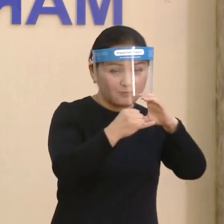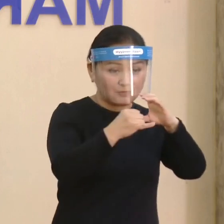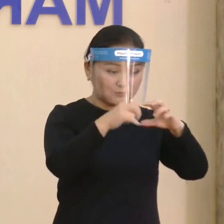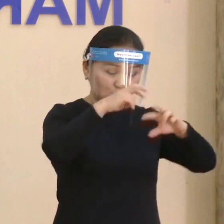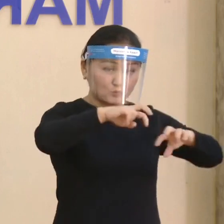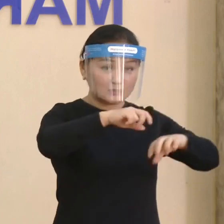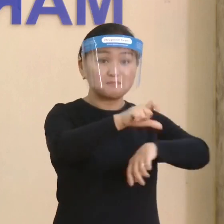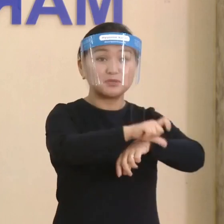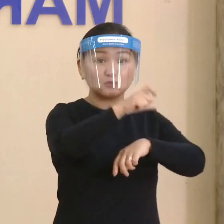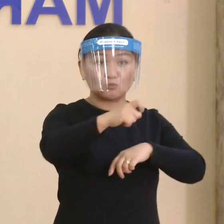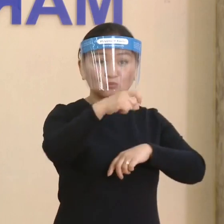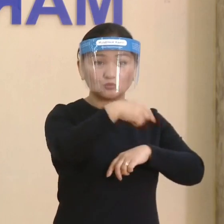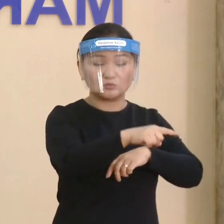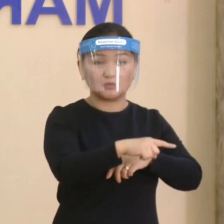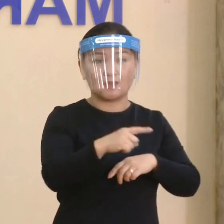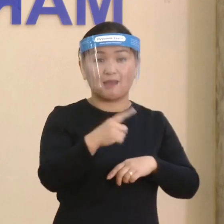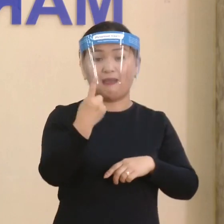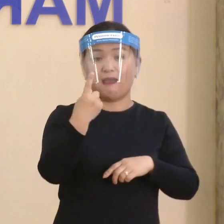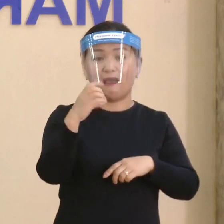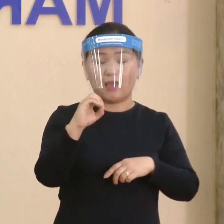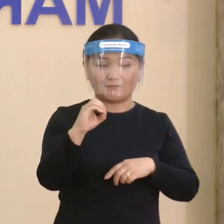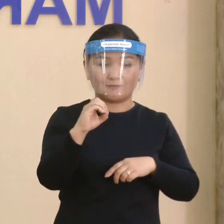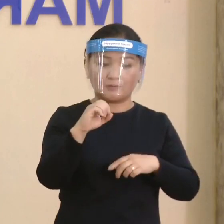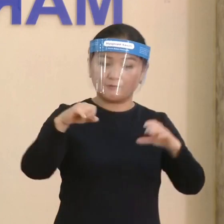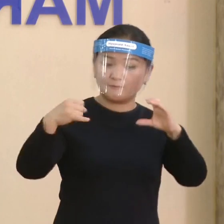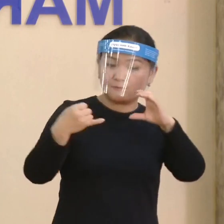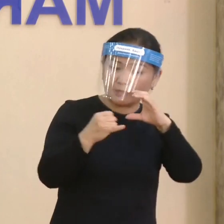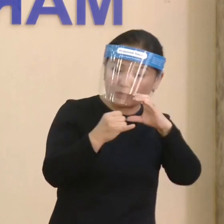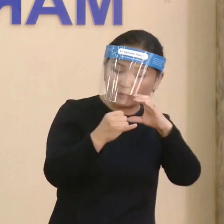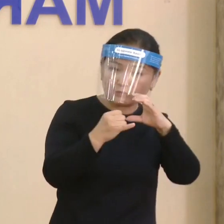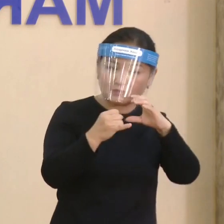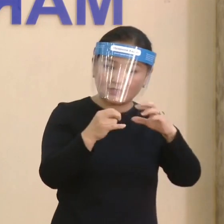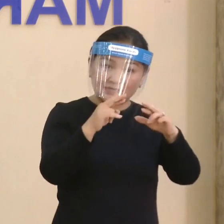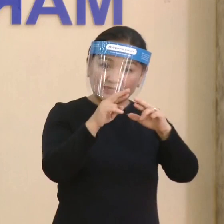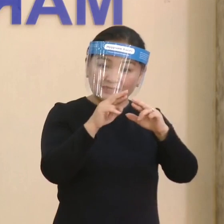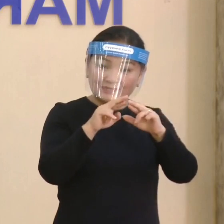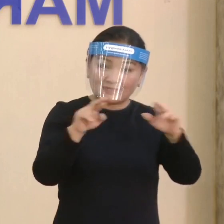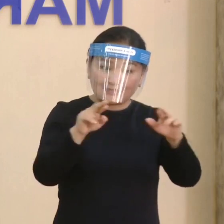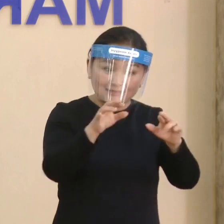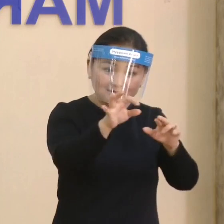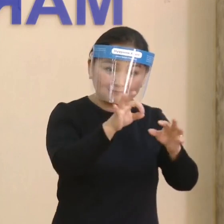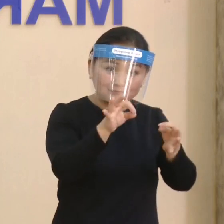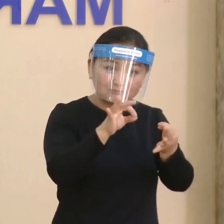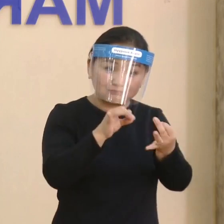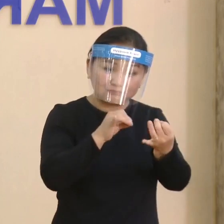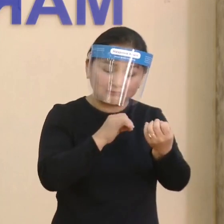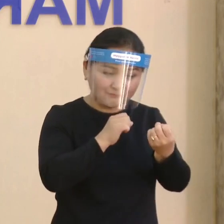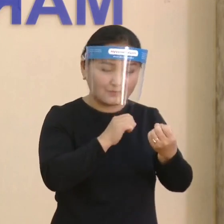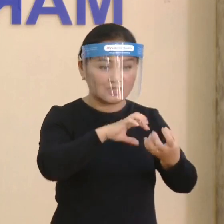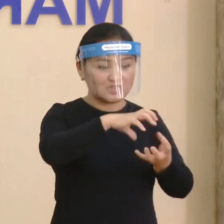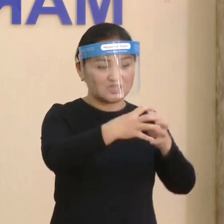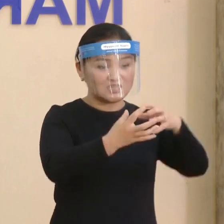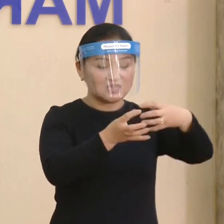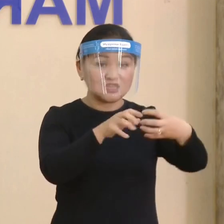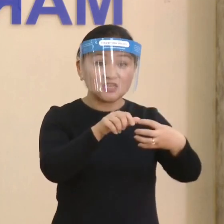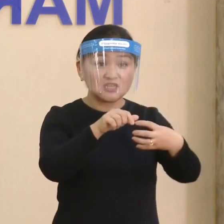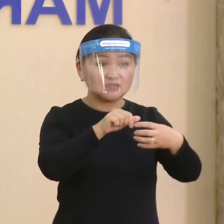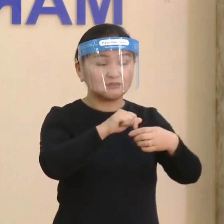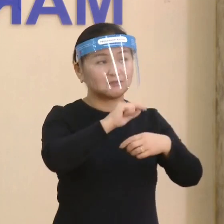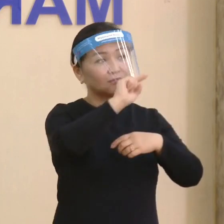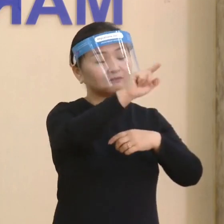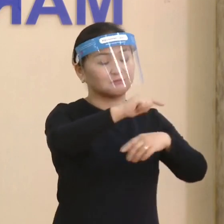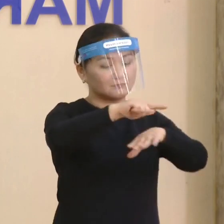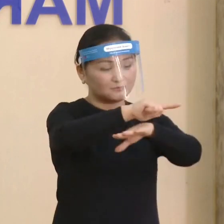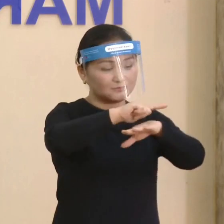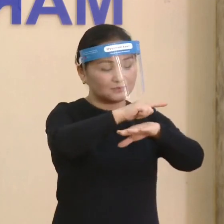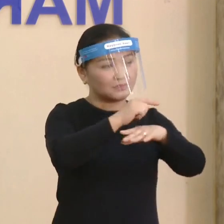энэ хүмүүс бол 10 одоо ийм вирусыг ялгаж аваад дэлхий дахины юунд явуулсан юм бэлээ. Тэгээд дэлхийн